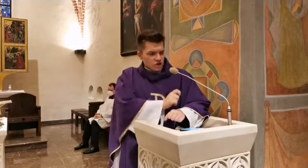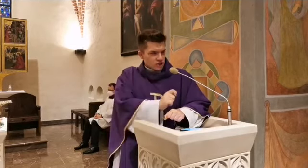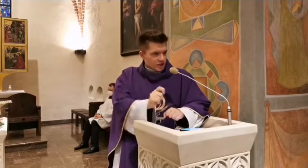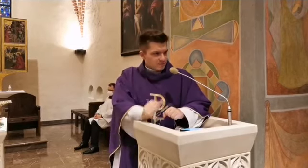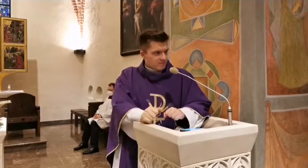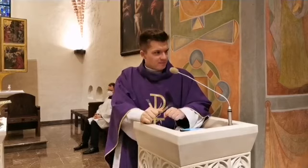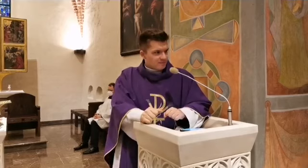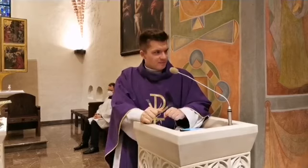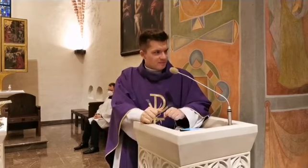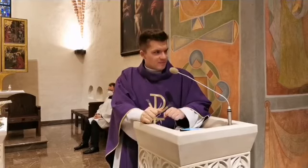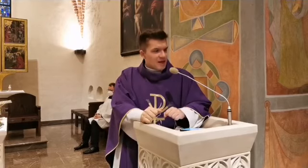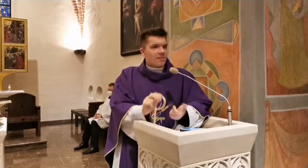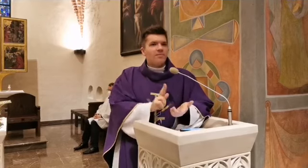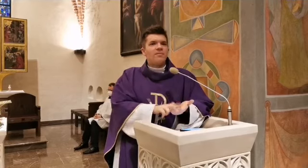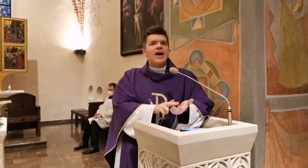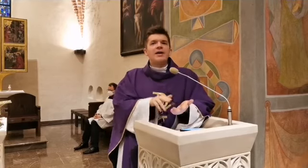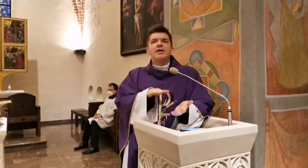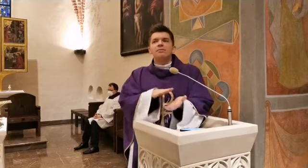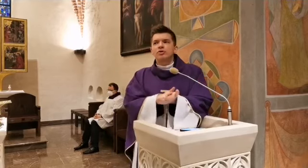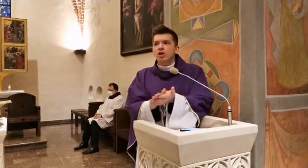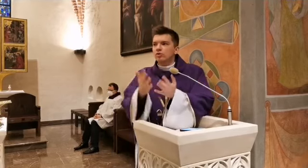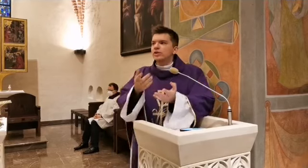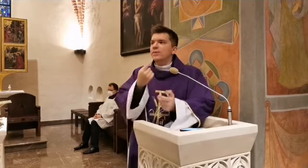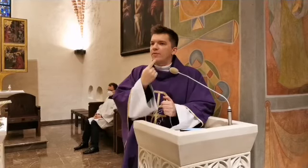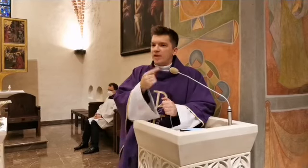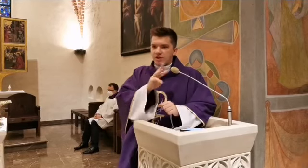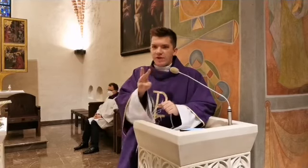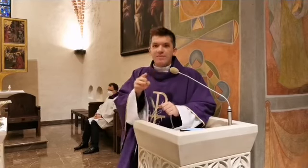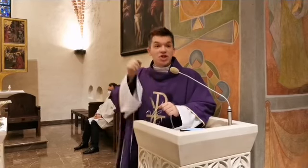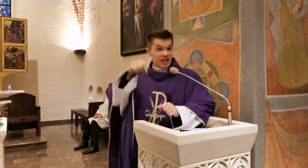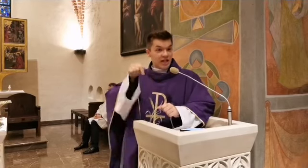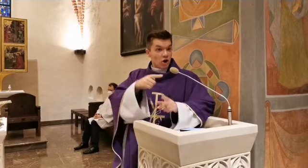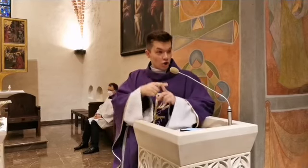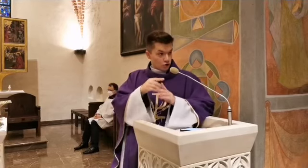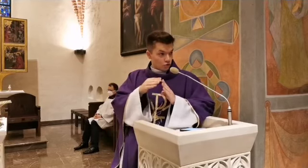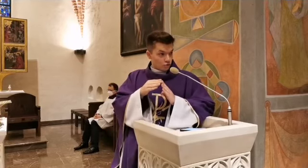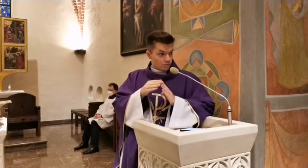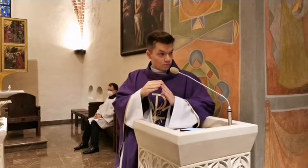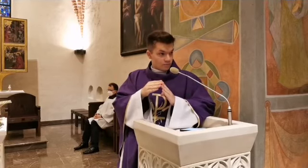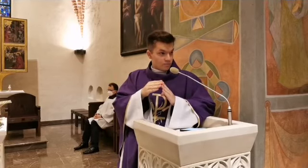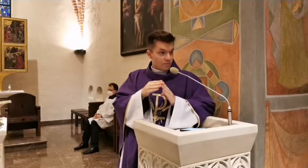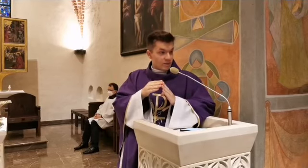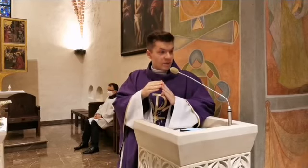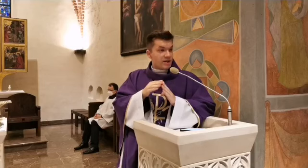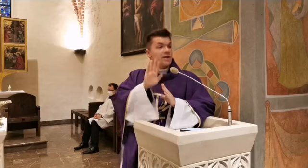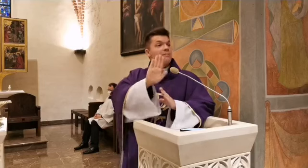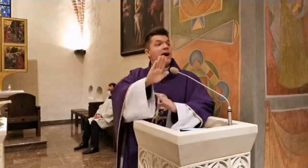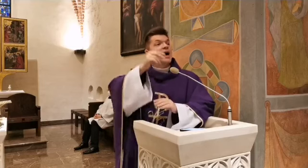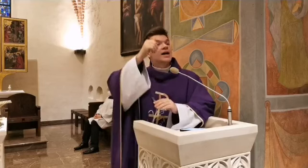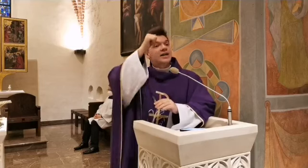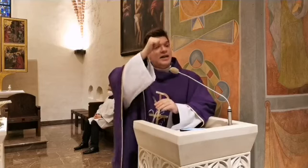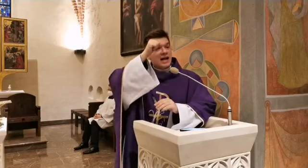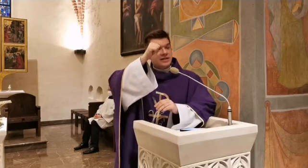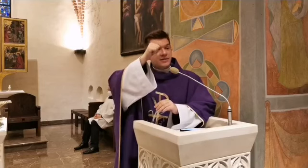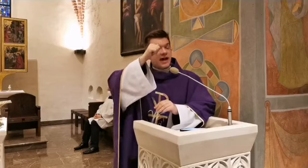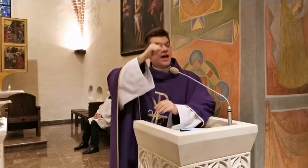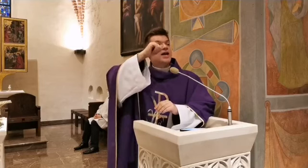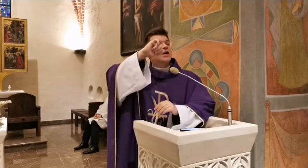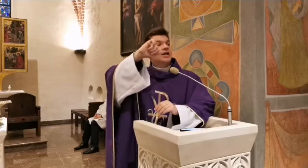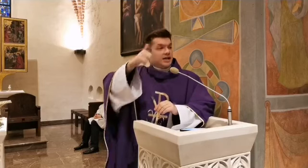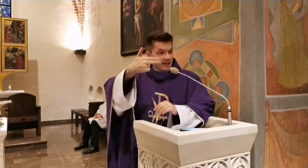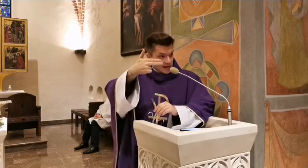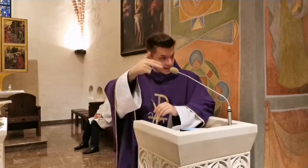Jan Chrzciciel. Na początku chcę powiedzieć wam, że ten kościół ma